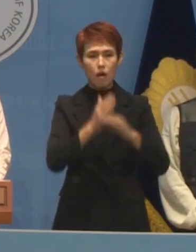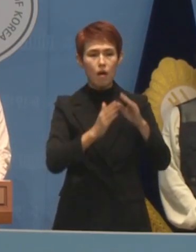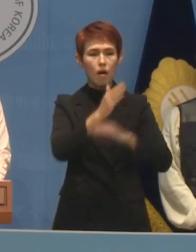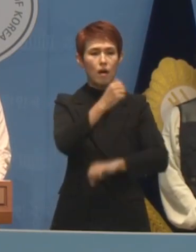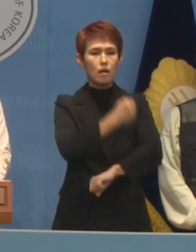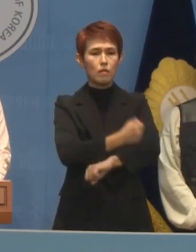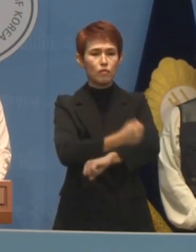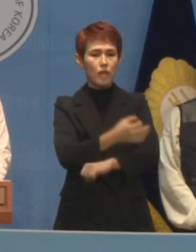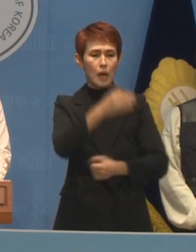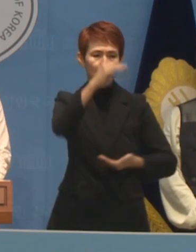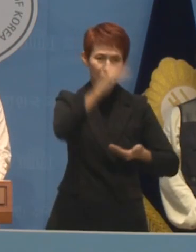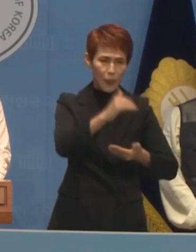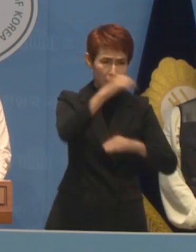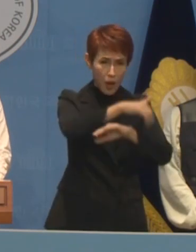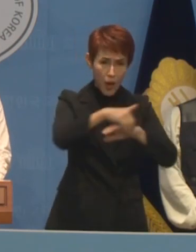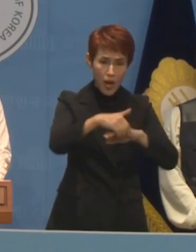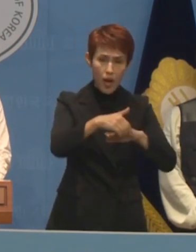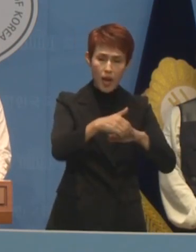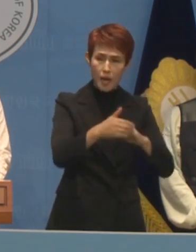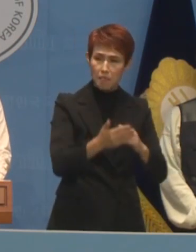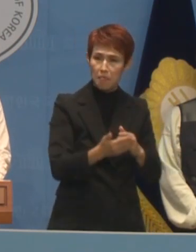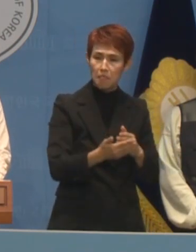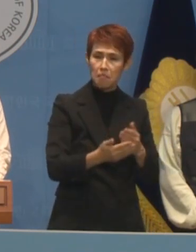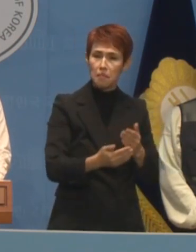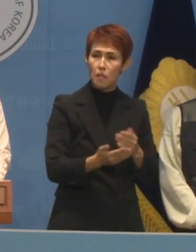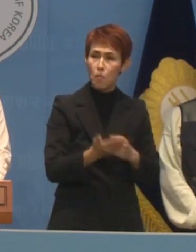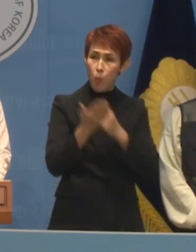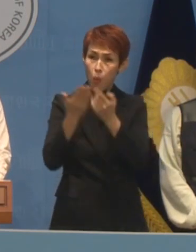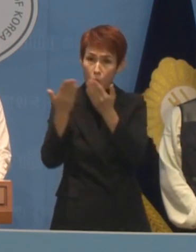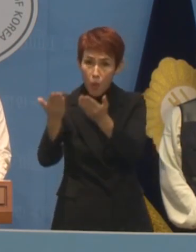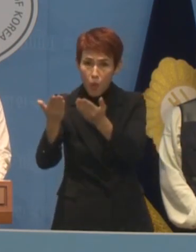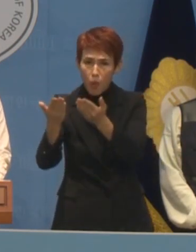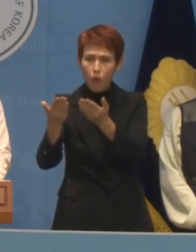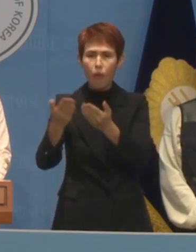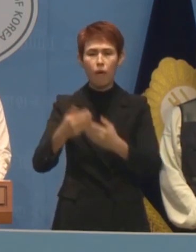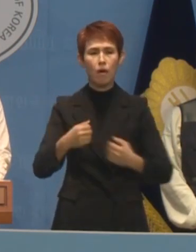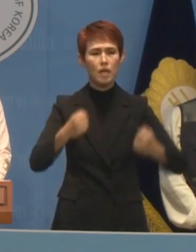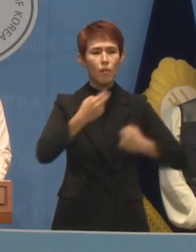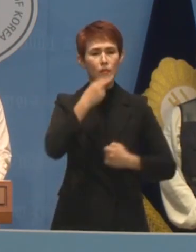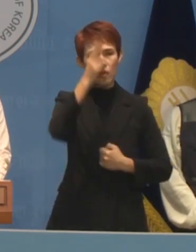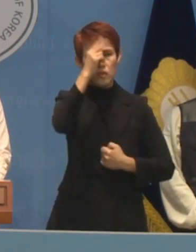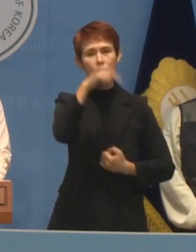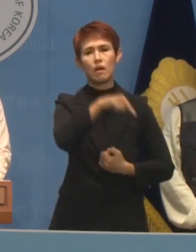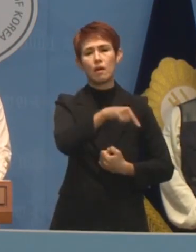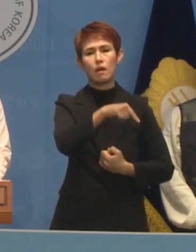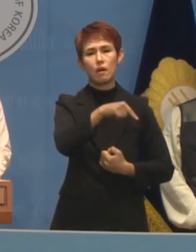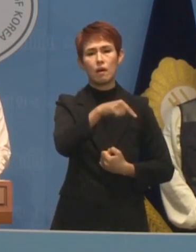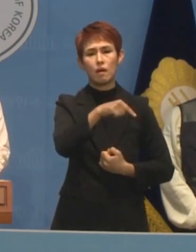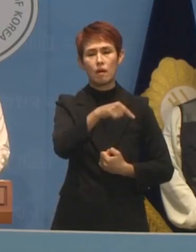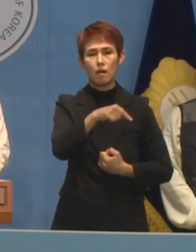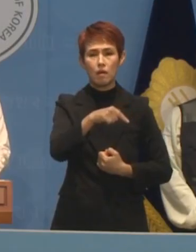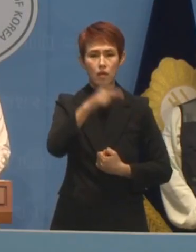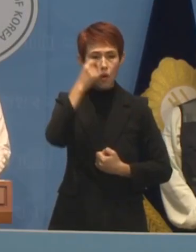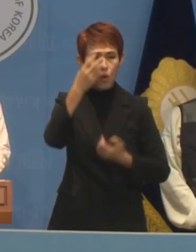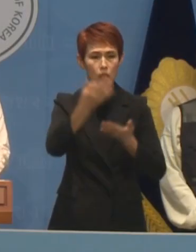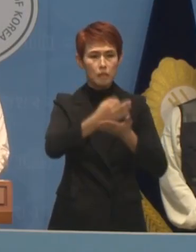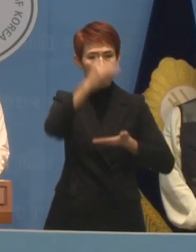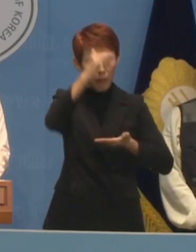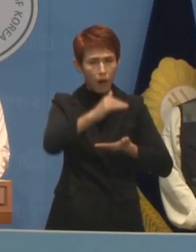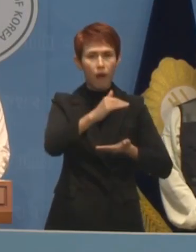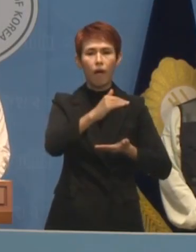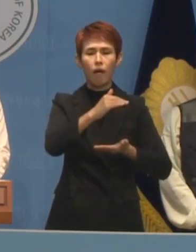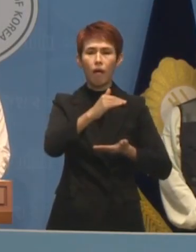감축 계획으로 예산 돌려막기 하는 행태는 힘없고 백없는 우리 청원경찰들에게 임금의 감소로